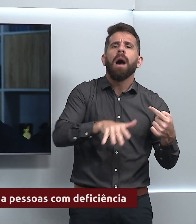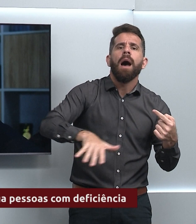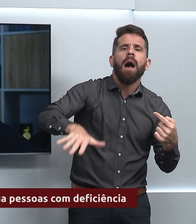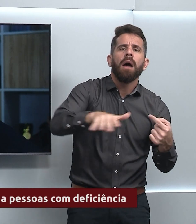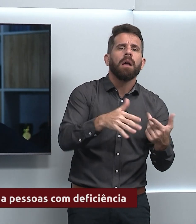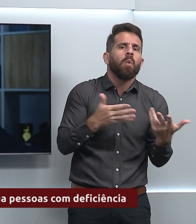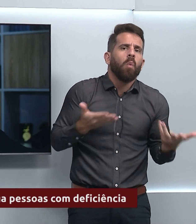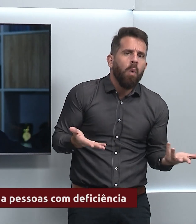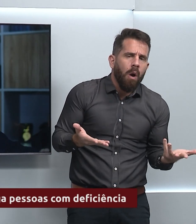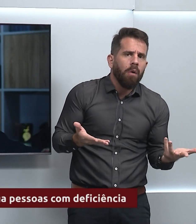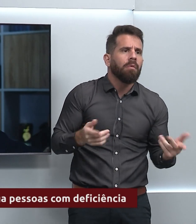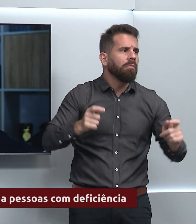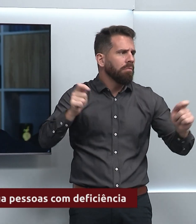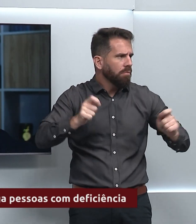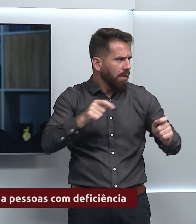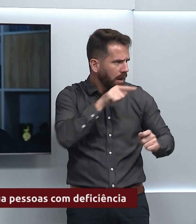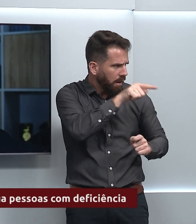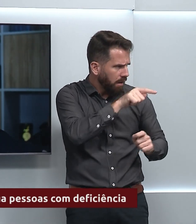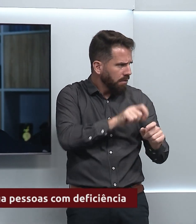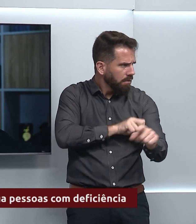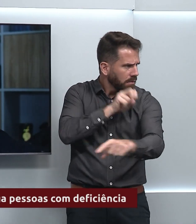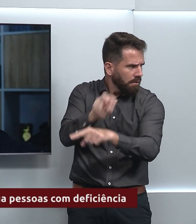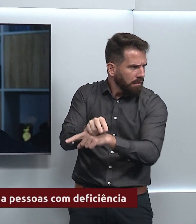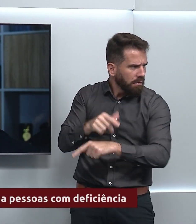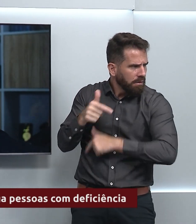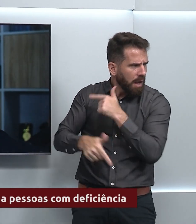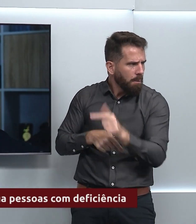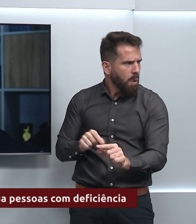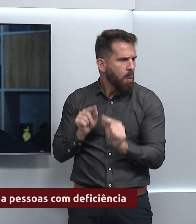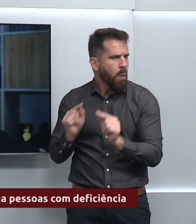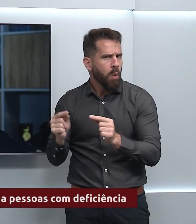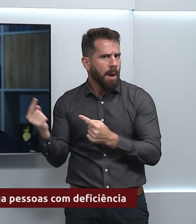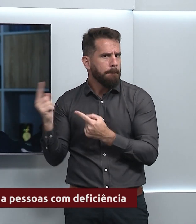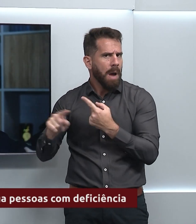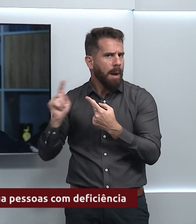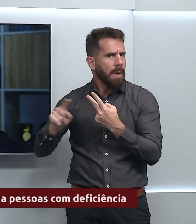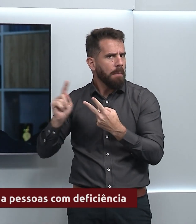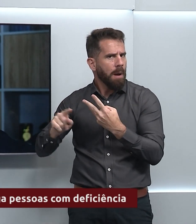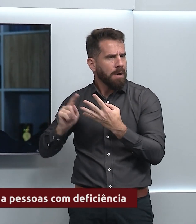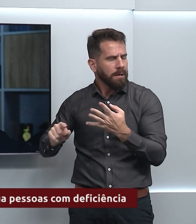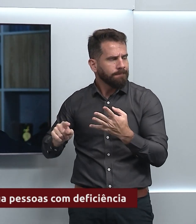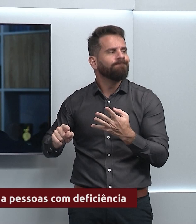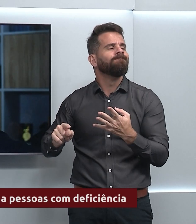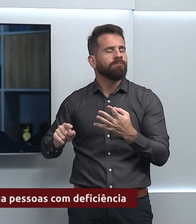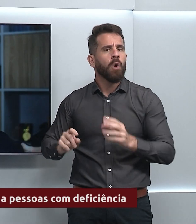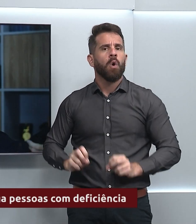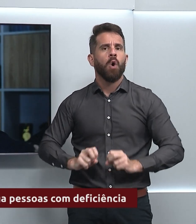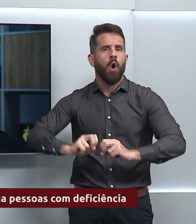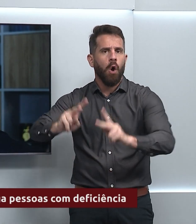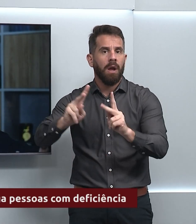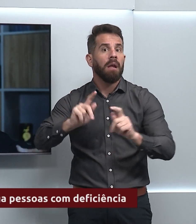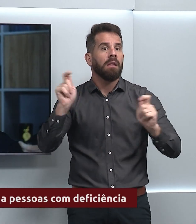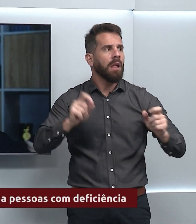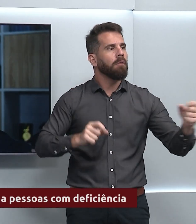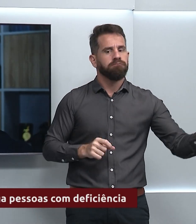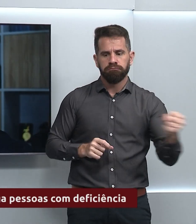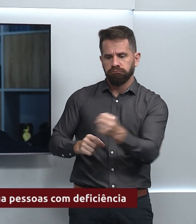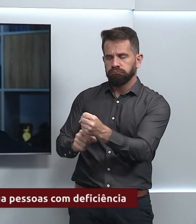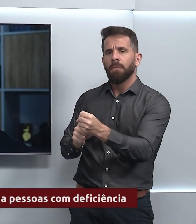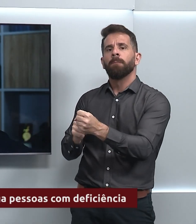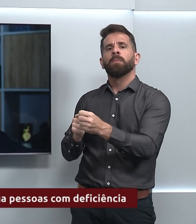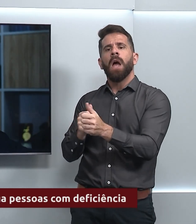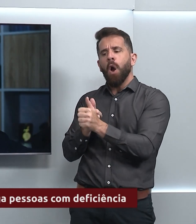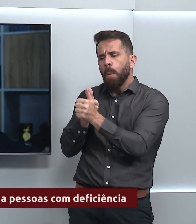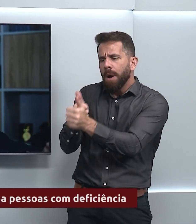ela poderia encaixar essa pessoa com deficiência dentro da sua empresa, né, e a partir daí fazer um acompanhamento, uma capacitação,